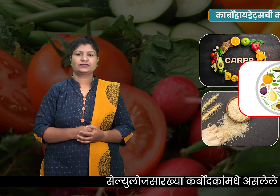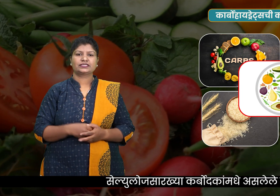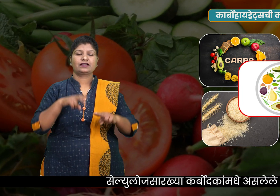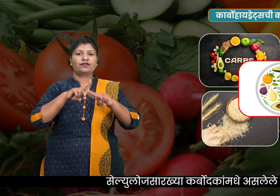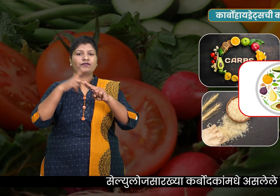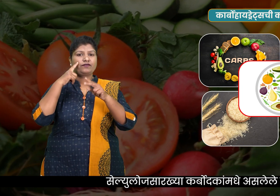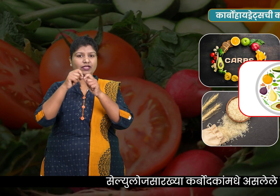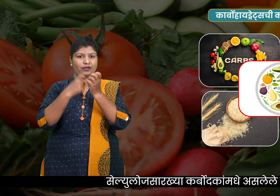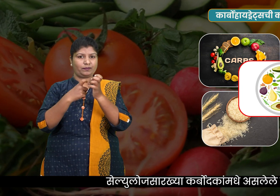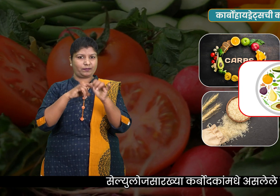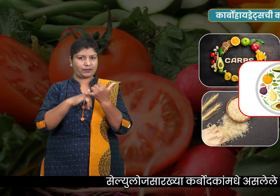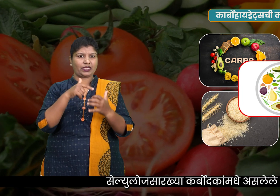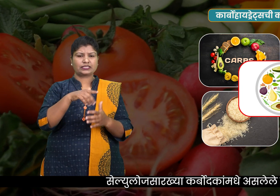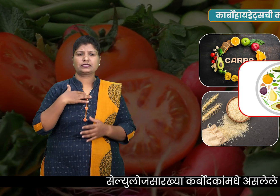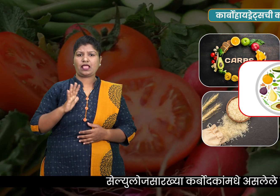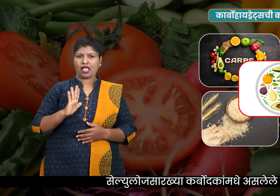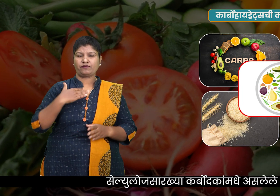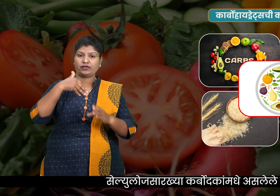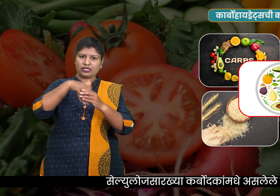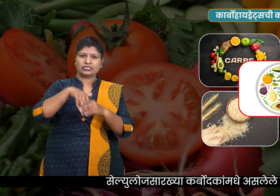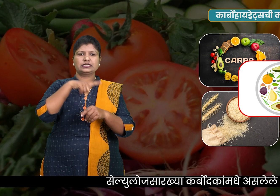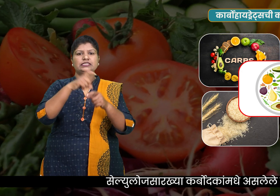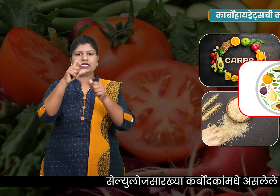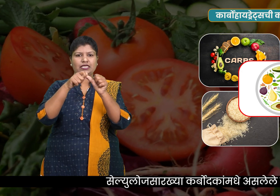सेल्युलोज सारख्या कर्बोदकांमध्ये असलेले तंतू